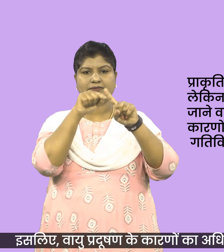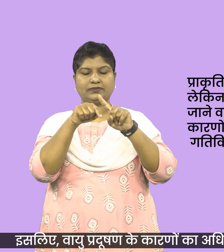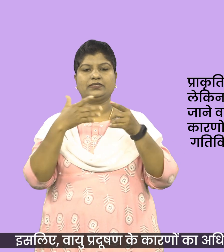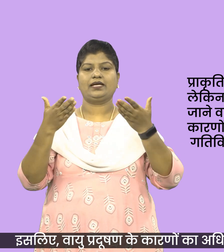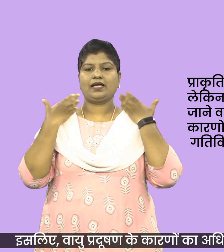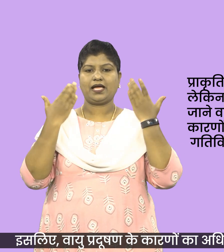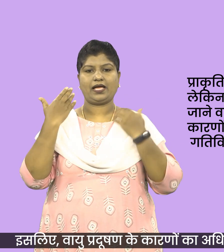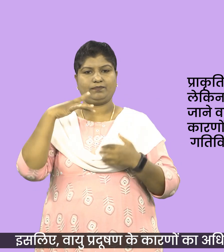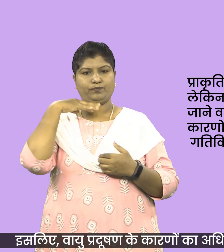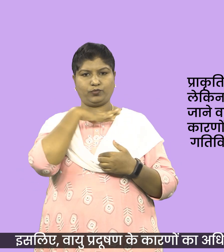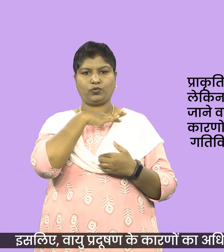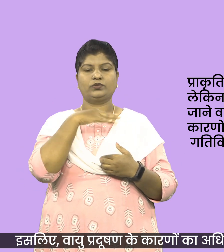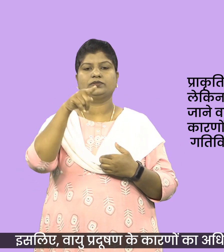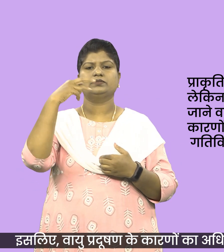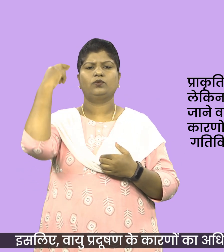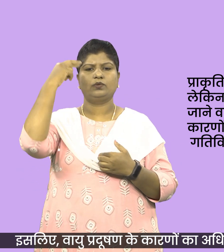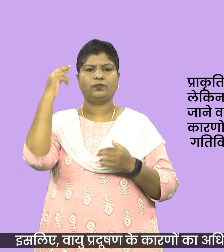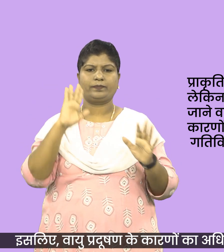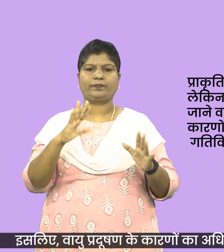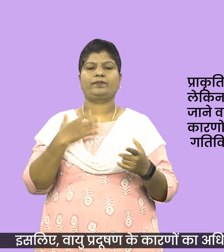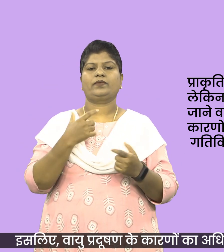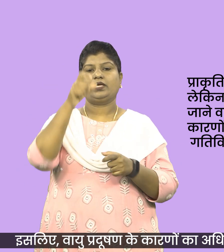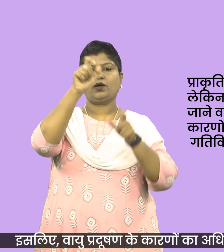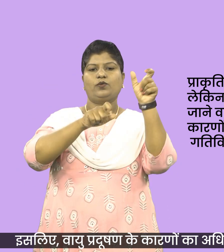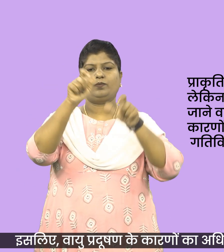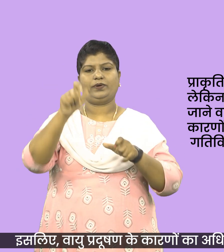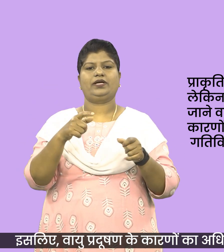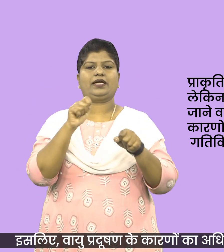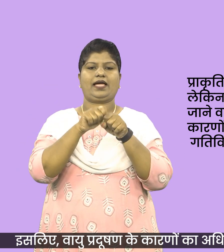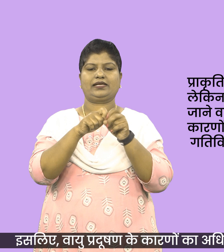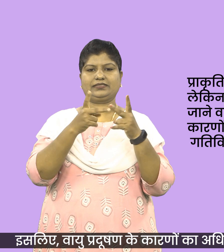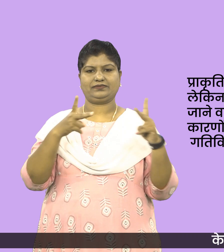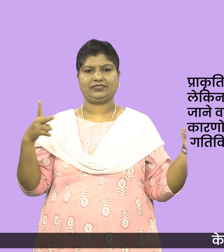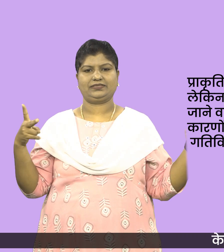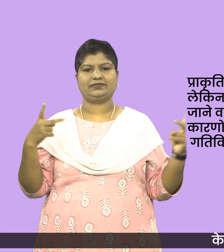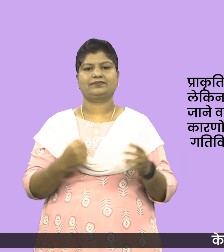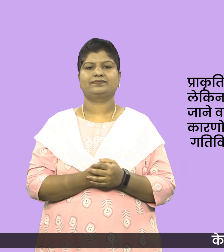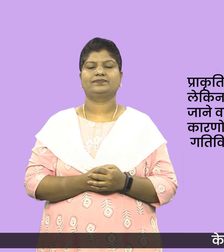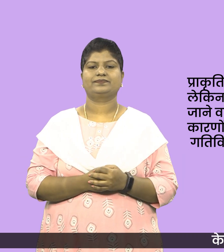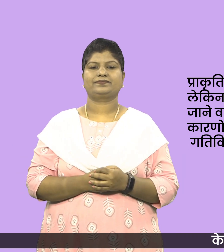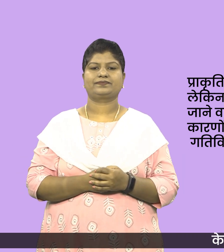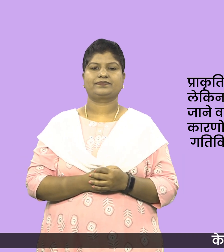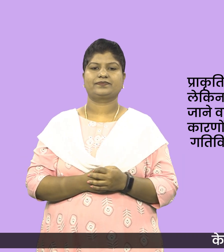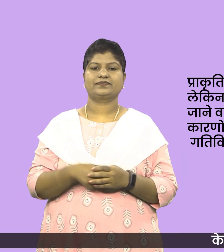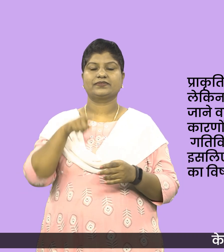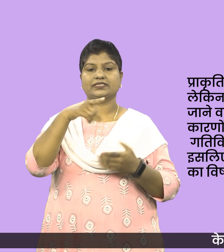के कारणों का अधिकतम प्रतिशत केवल मानवीय गतिविधियों के कारण है।